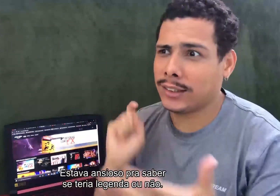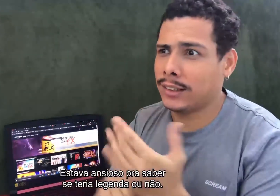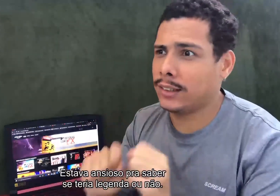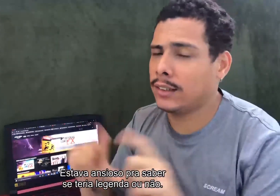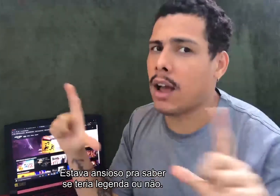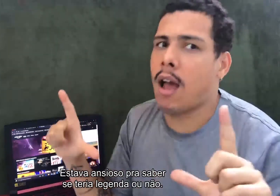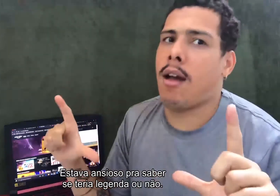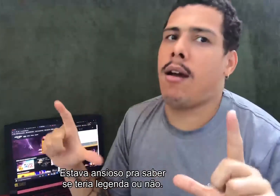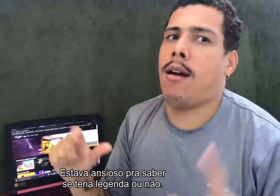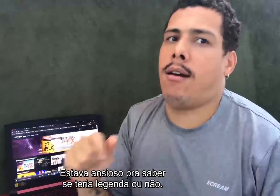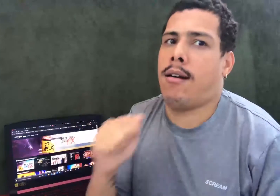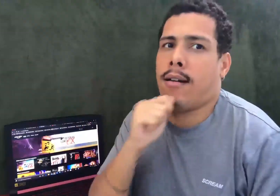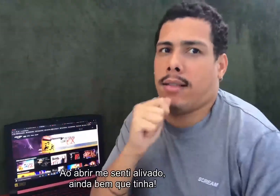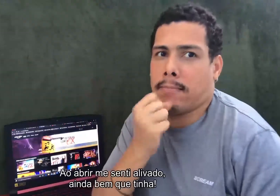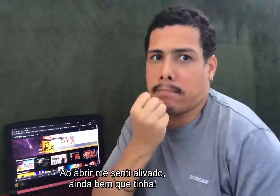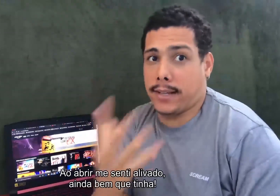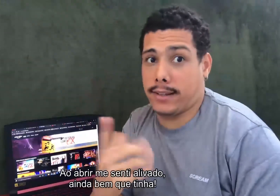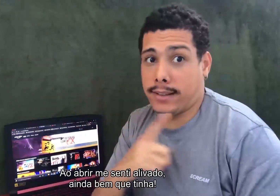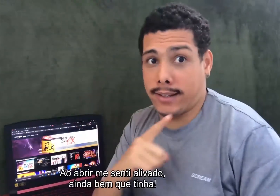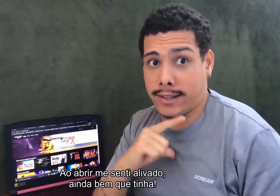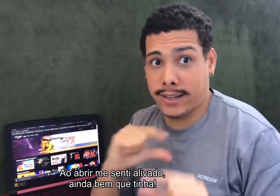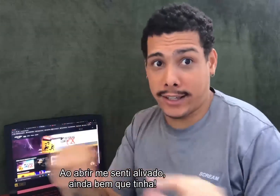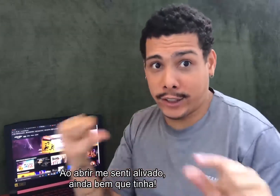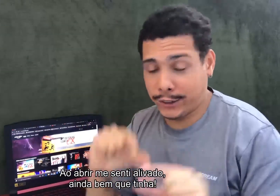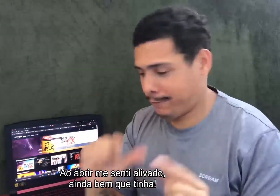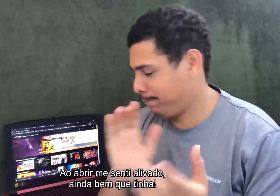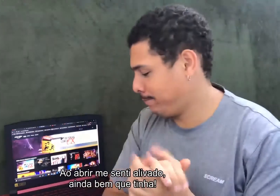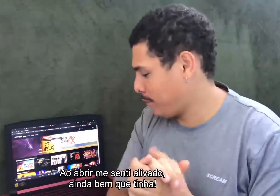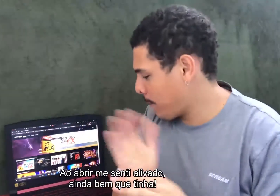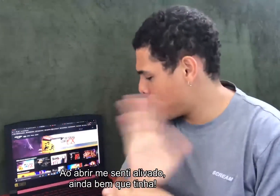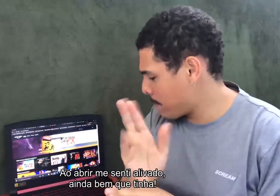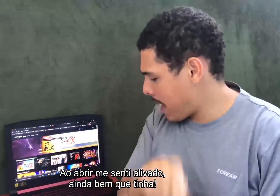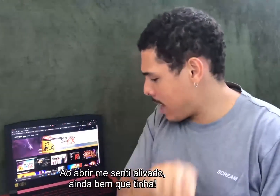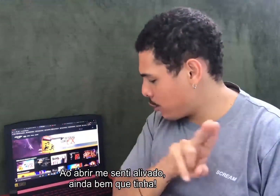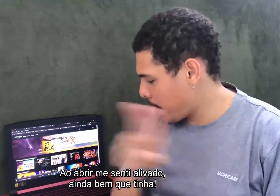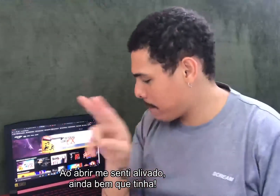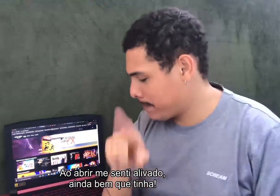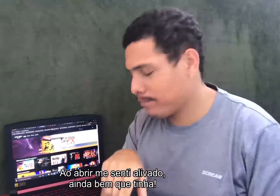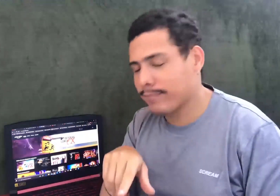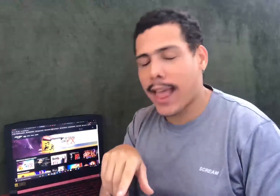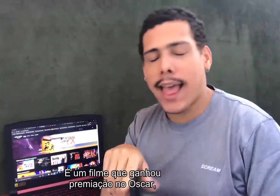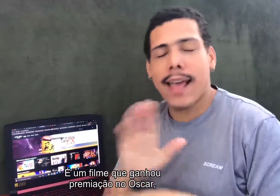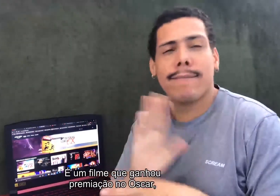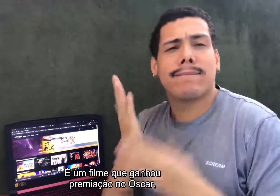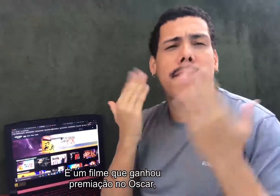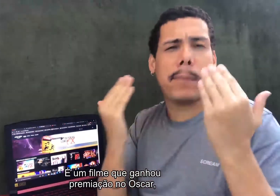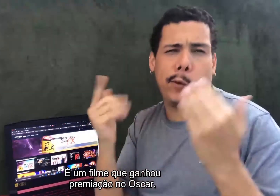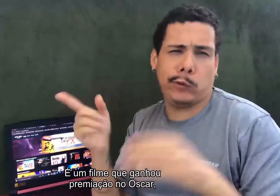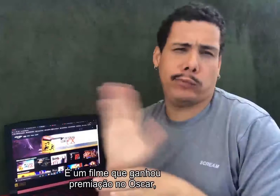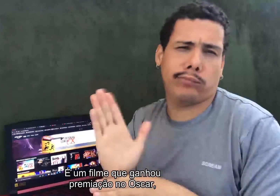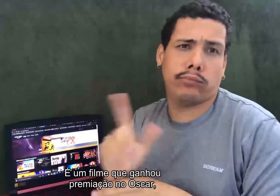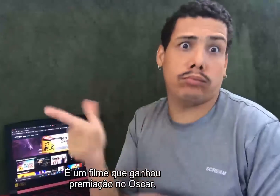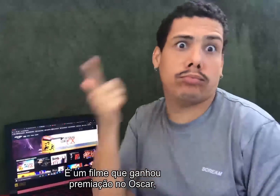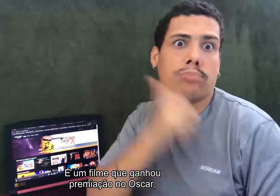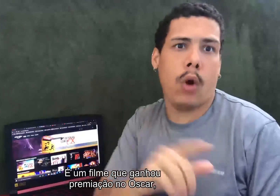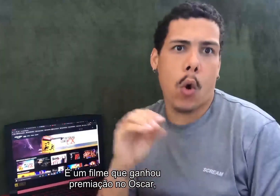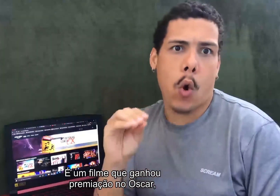legenda ou não. Ao abrir, me senti aliviado, ainda bem que tinha. É um filme que ganhou premiação no